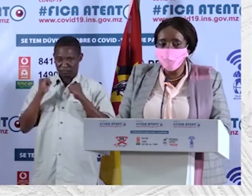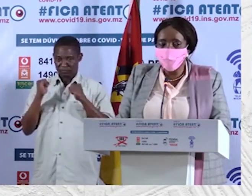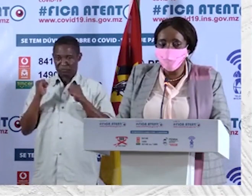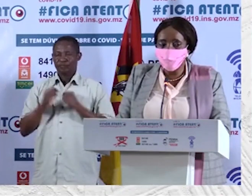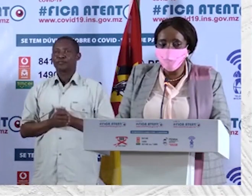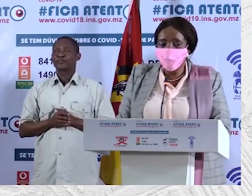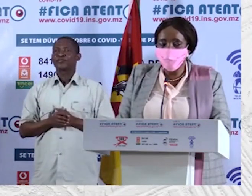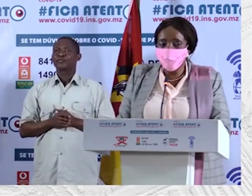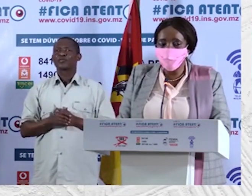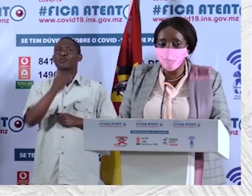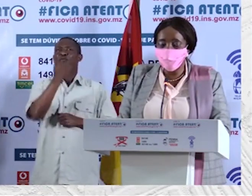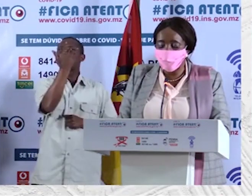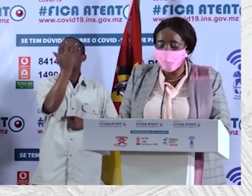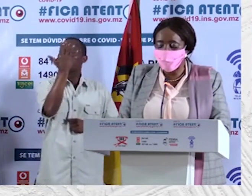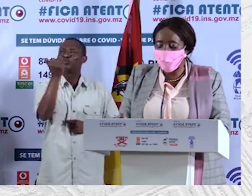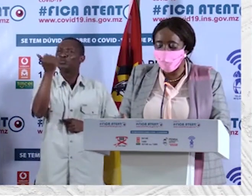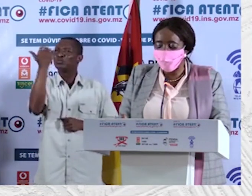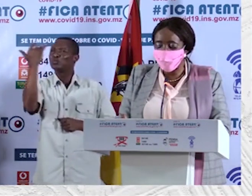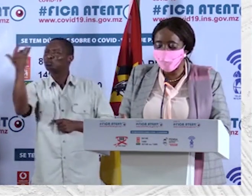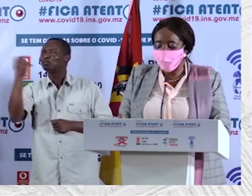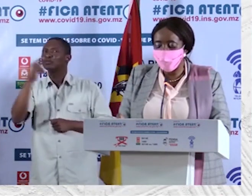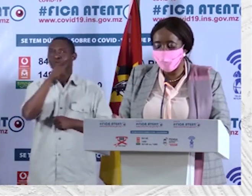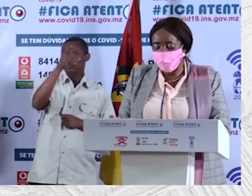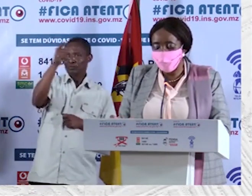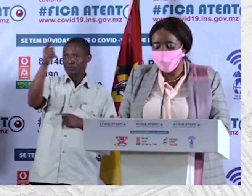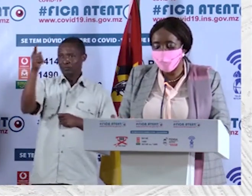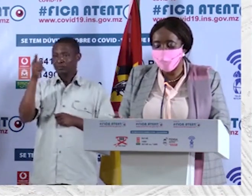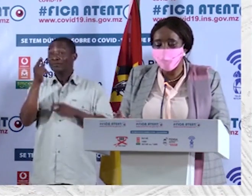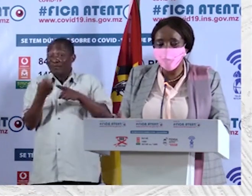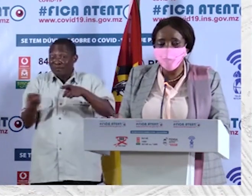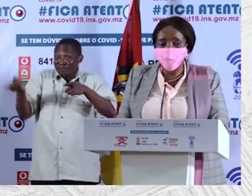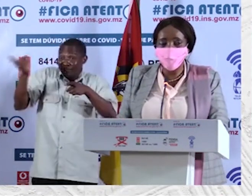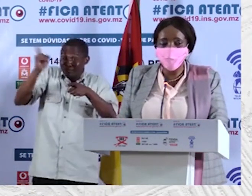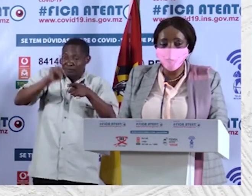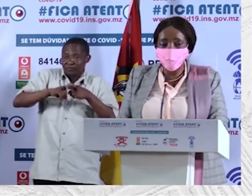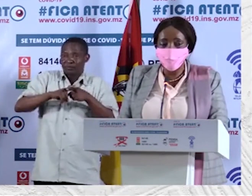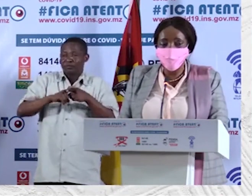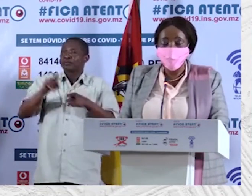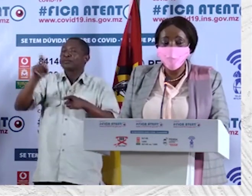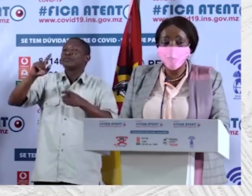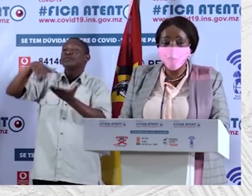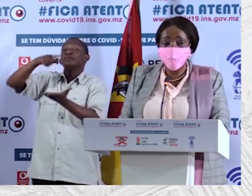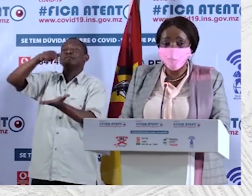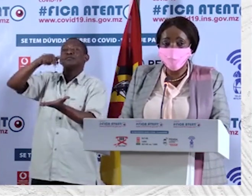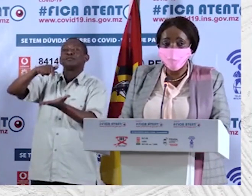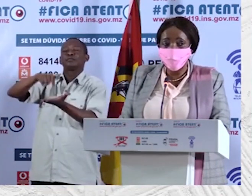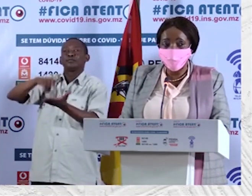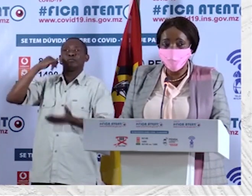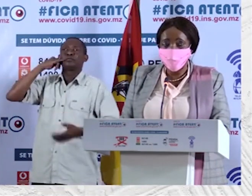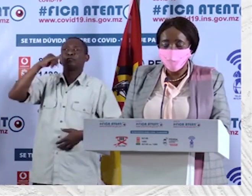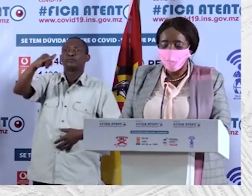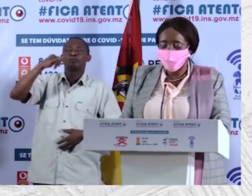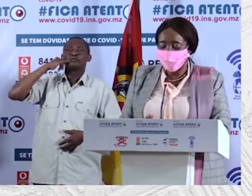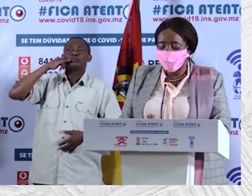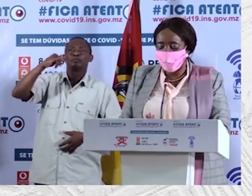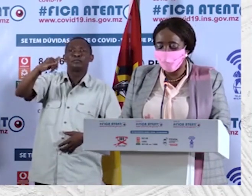Nestes contactos telefónicos, gostaríamos de partilhar um outro que é recente, que é do centro de chamadas, que é o